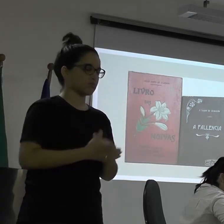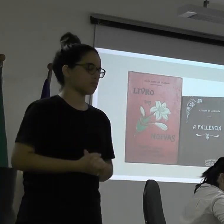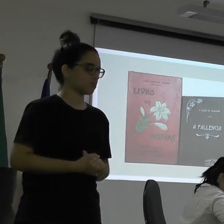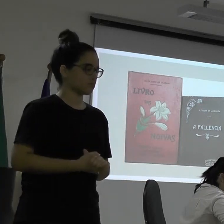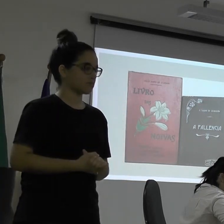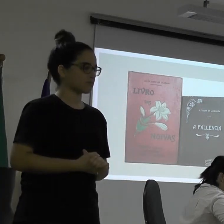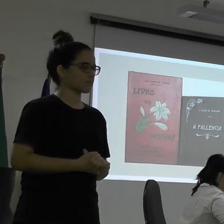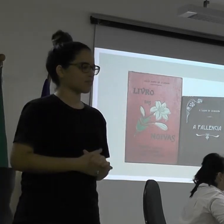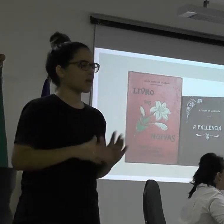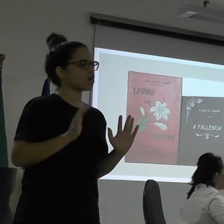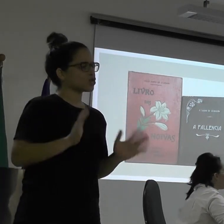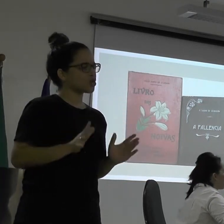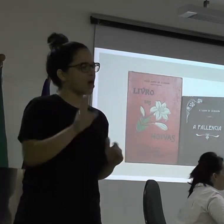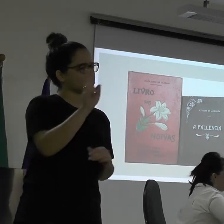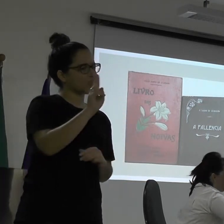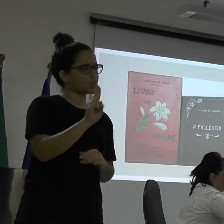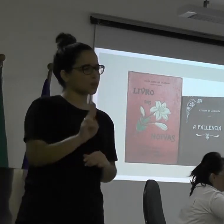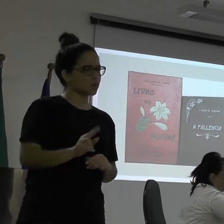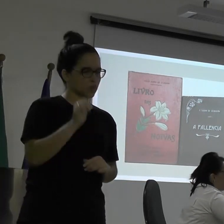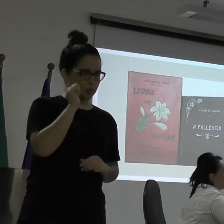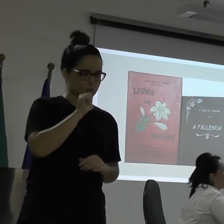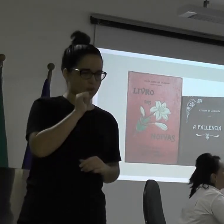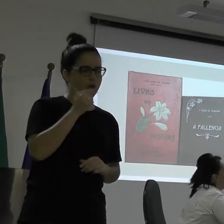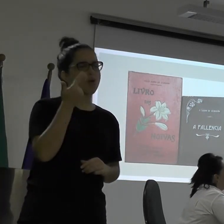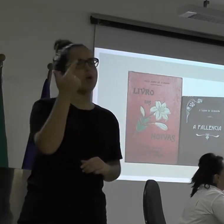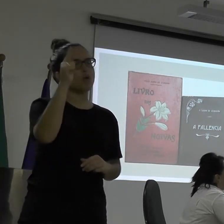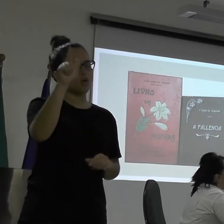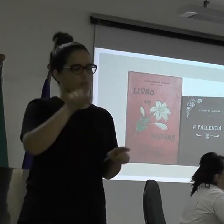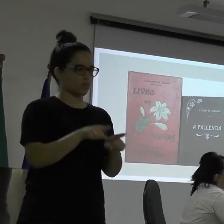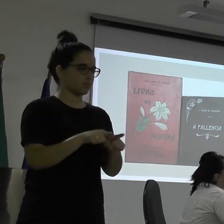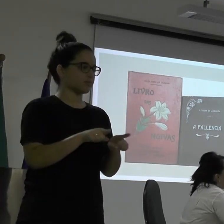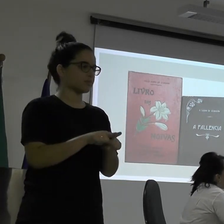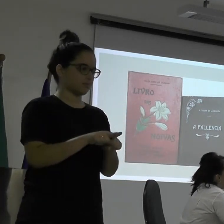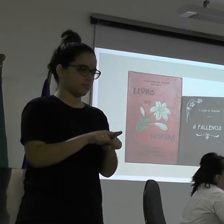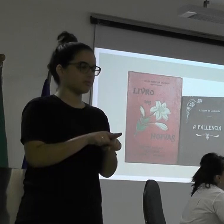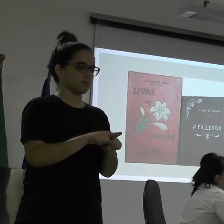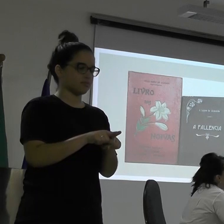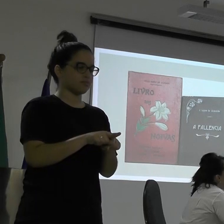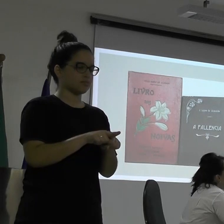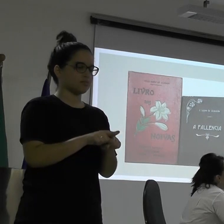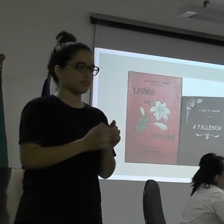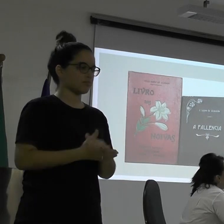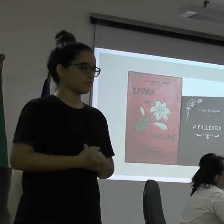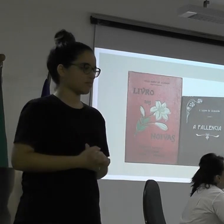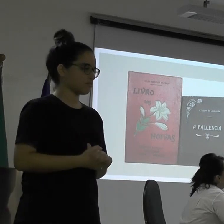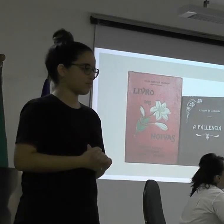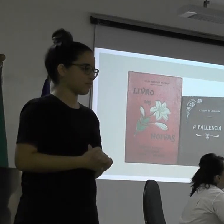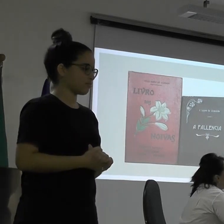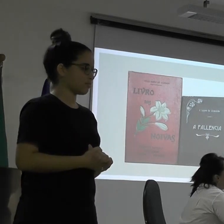autoras citadas aqui, outros nomes realçaram as obras assinadas por mulheres.